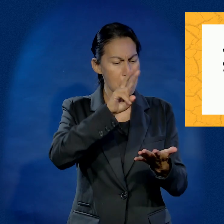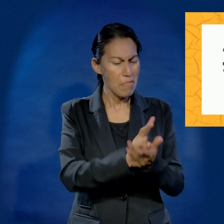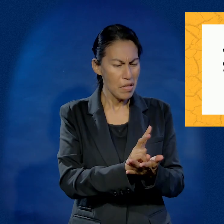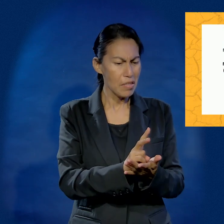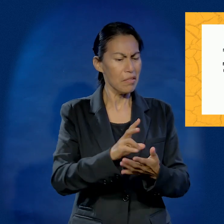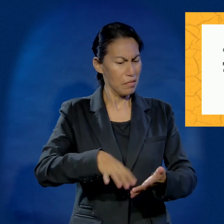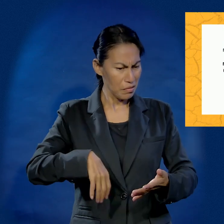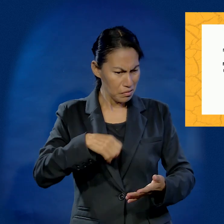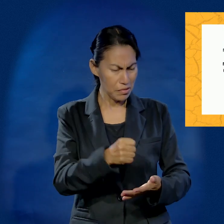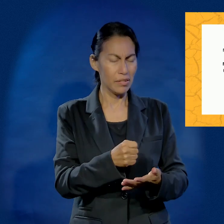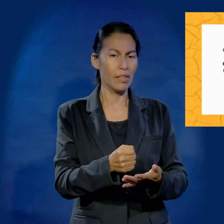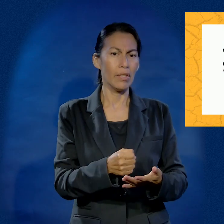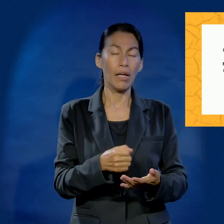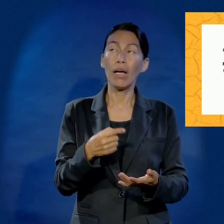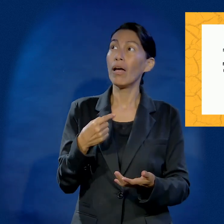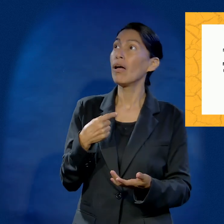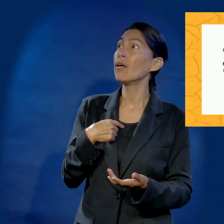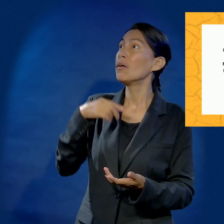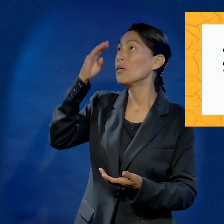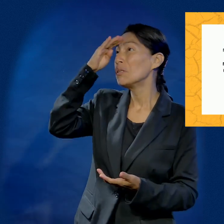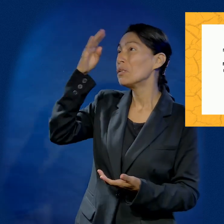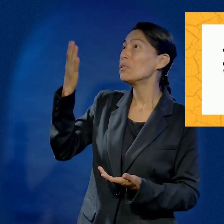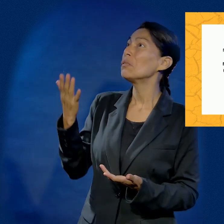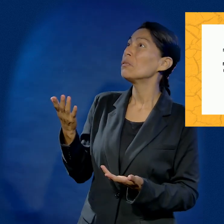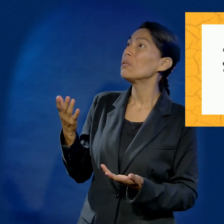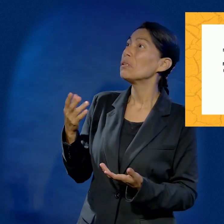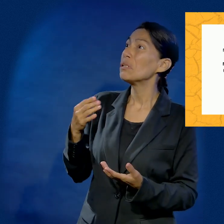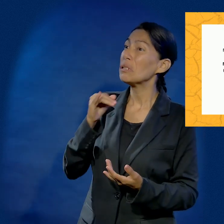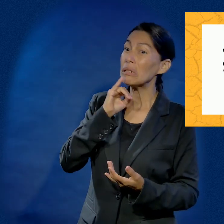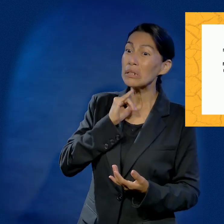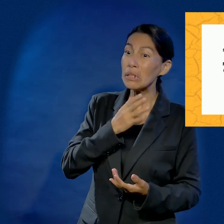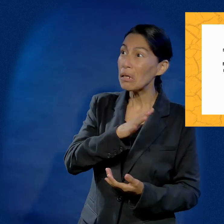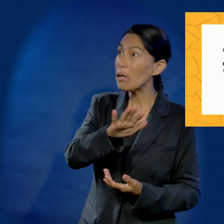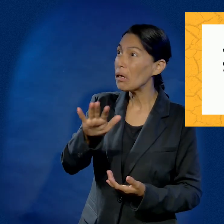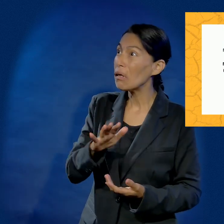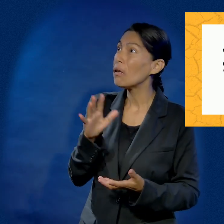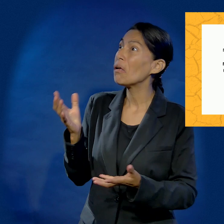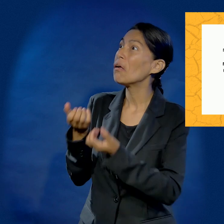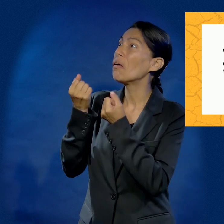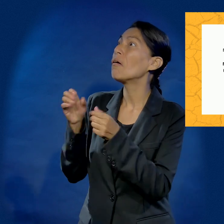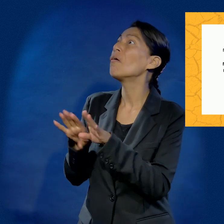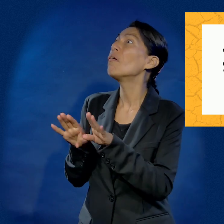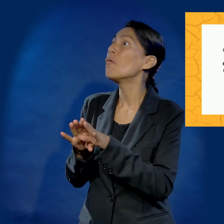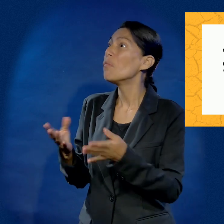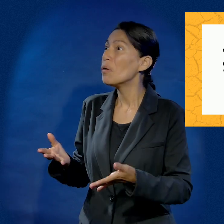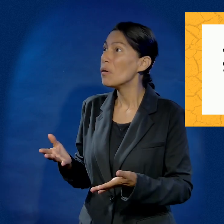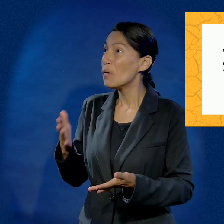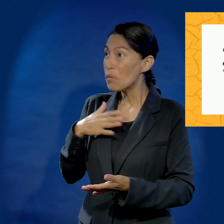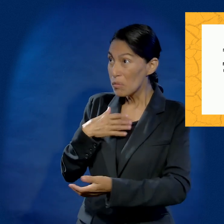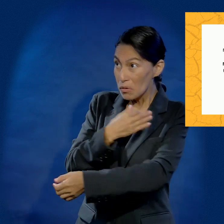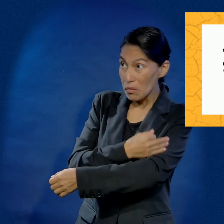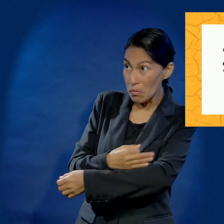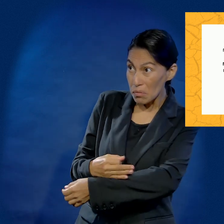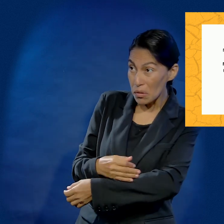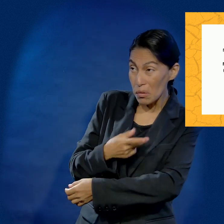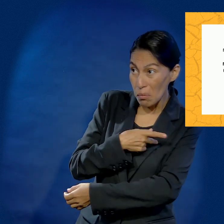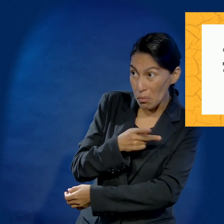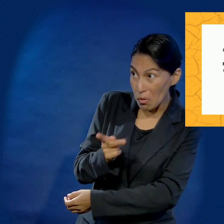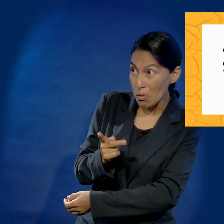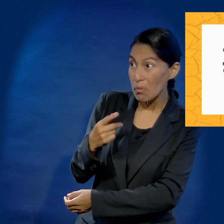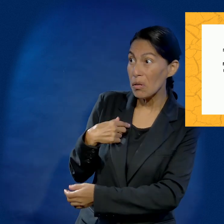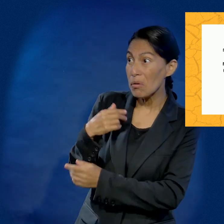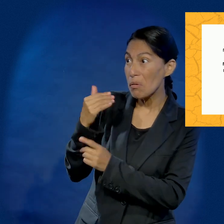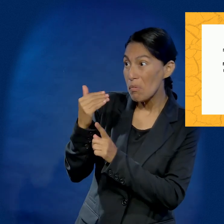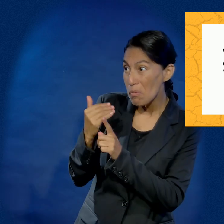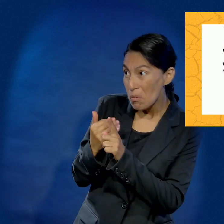Entonces él respondió, ay, Señor mío, ¿con qué salvaré yo a Israel? He aquí que mi familia es pobre en Manasés y